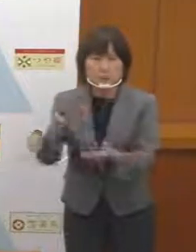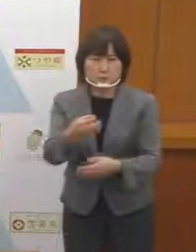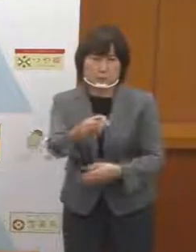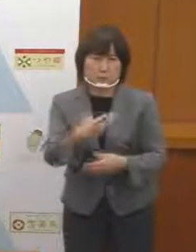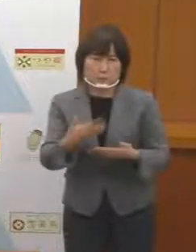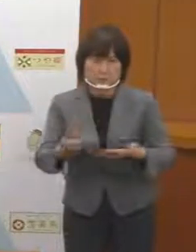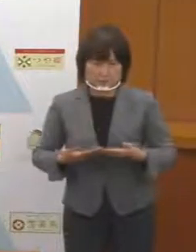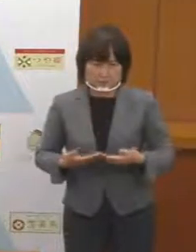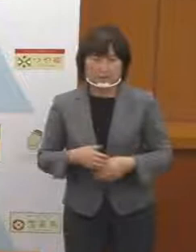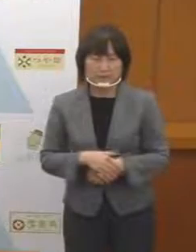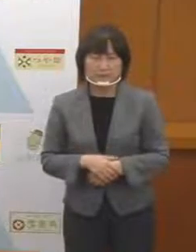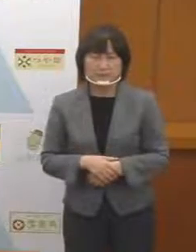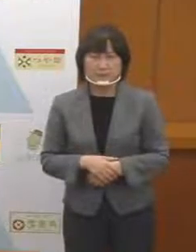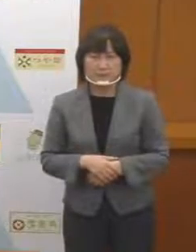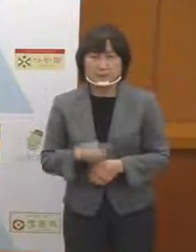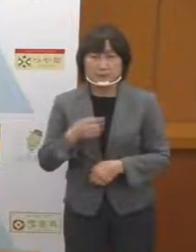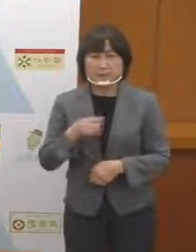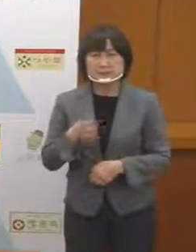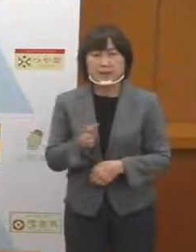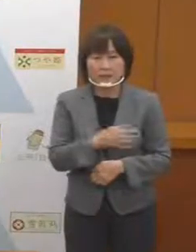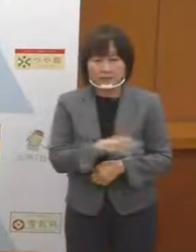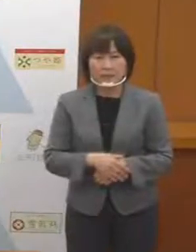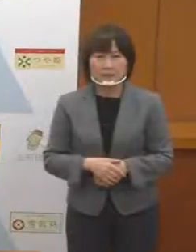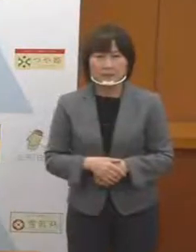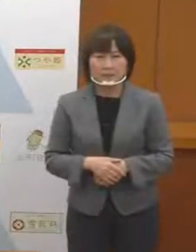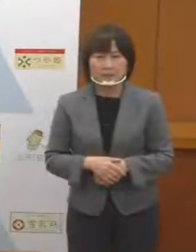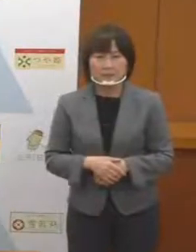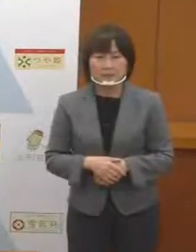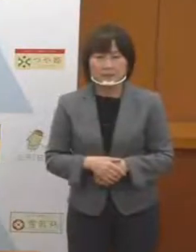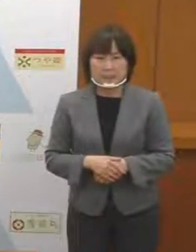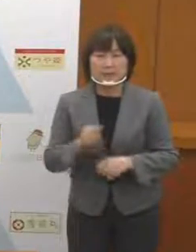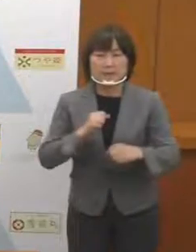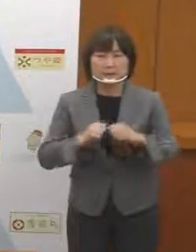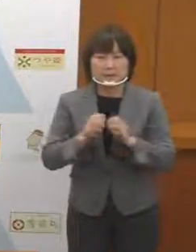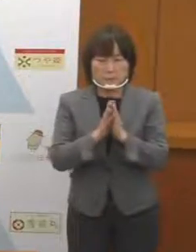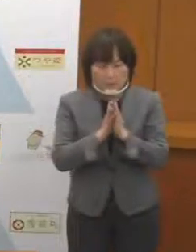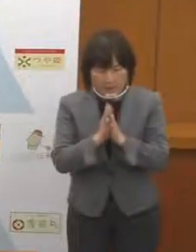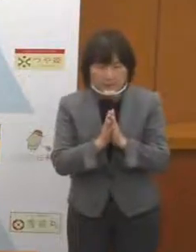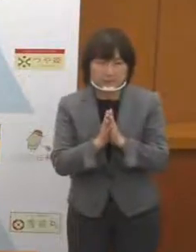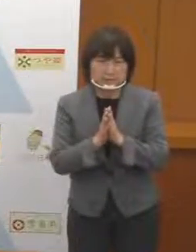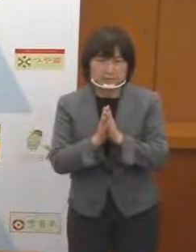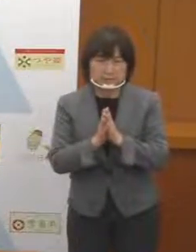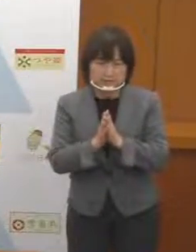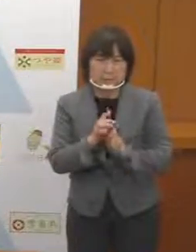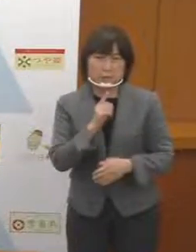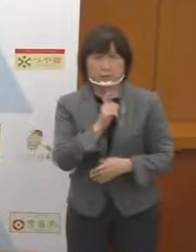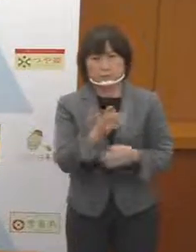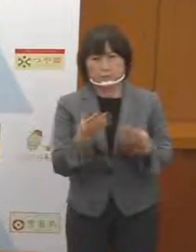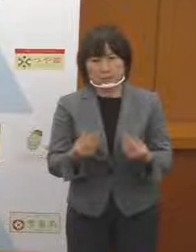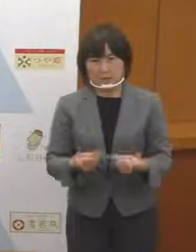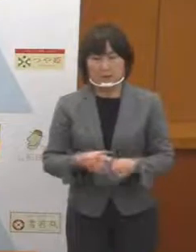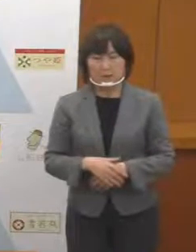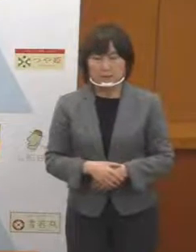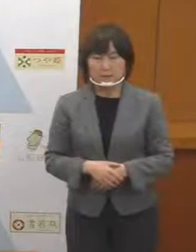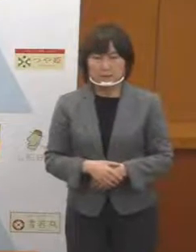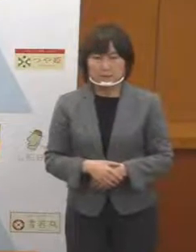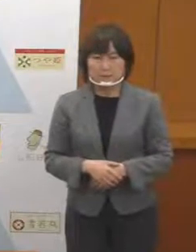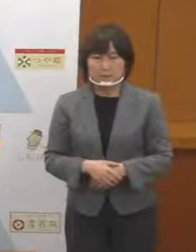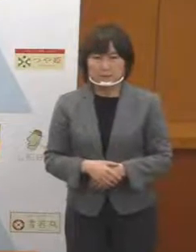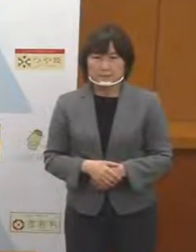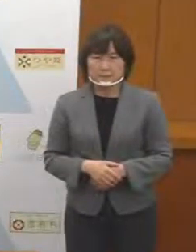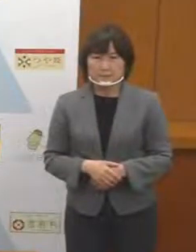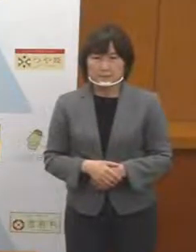ましたので私からあの活躍くださいというふうに申し上げました